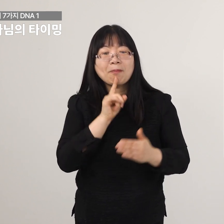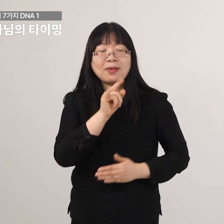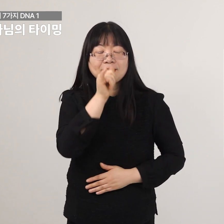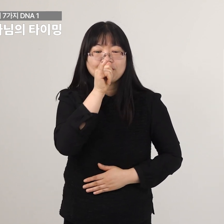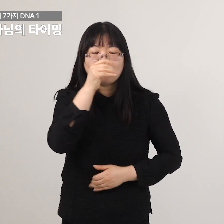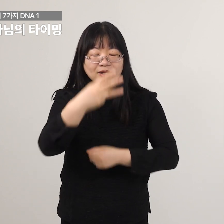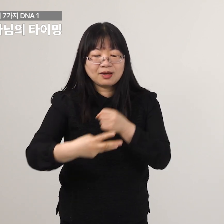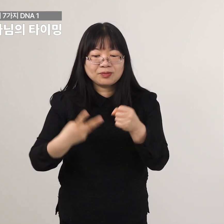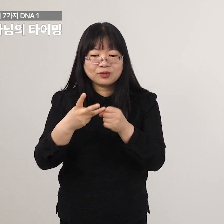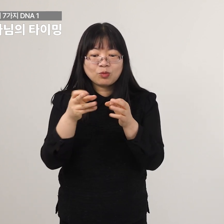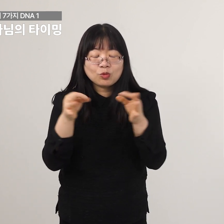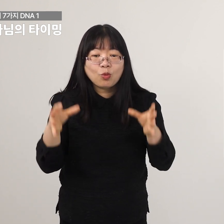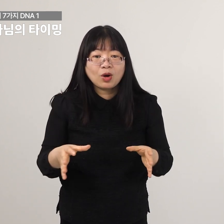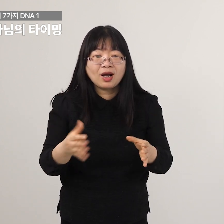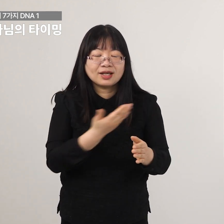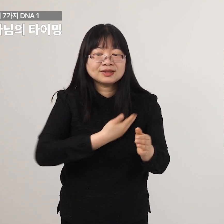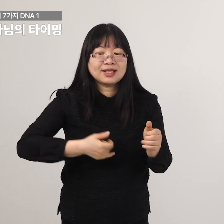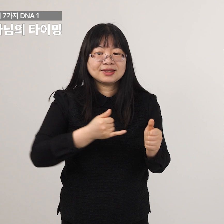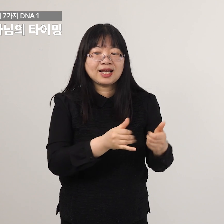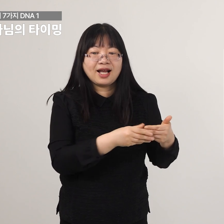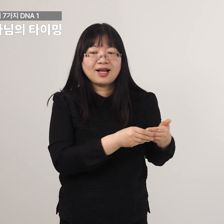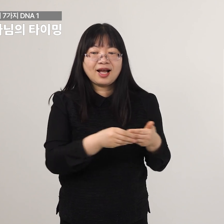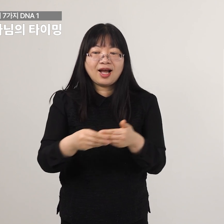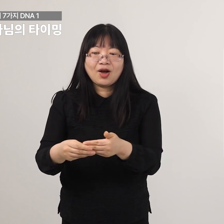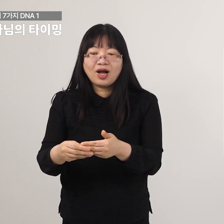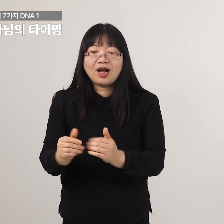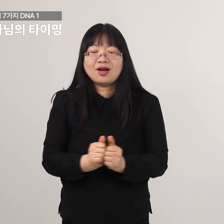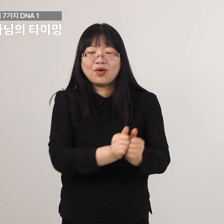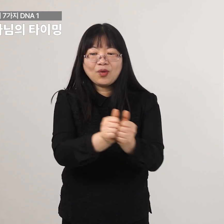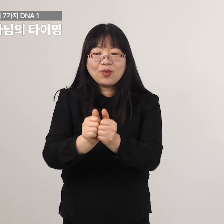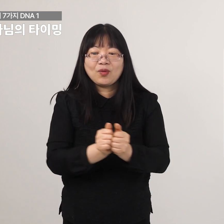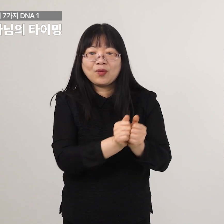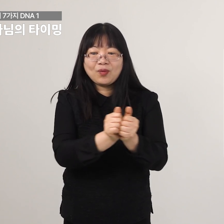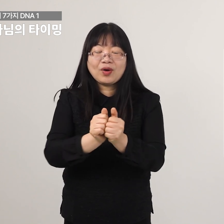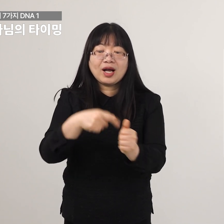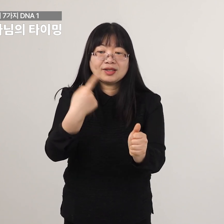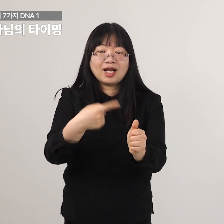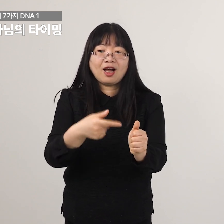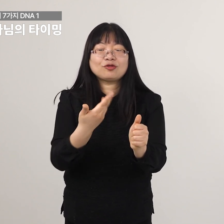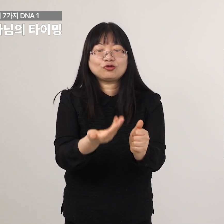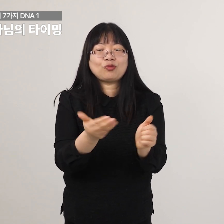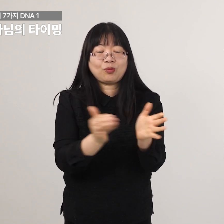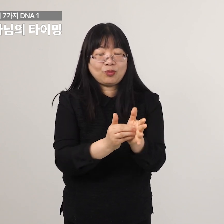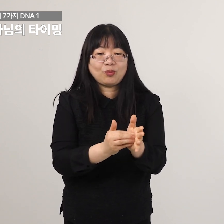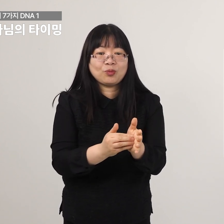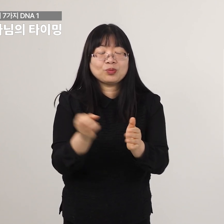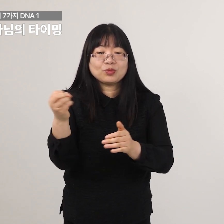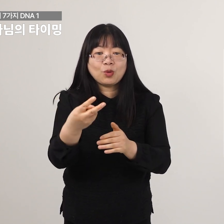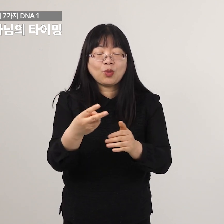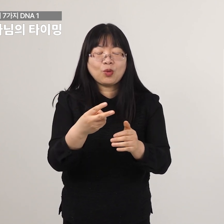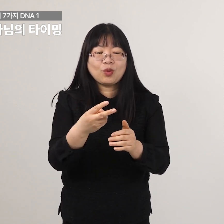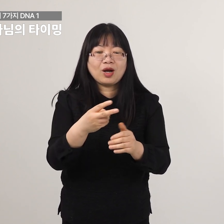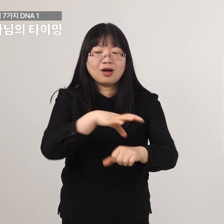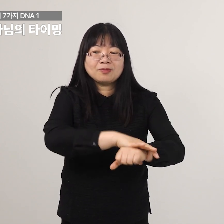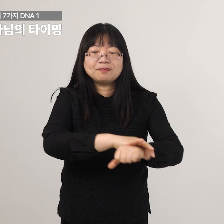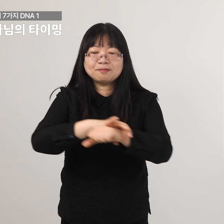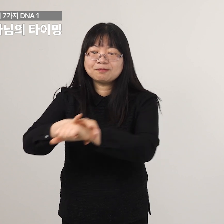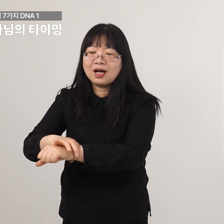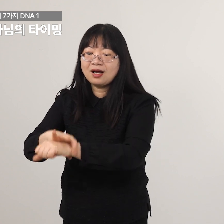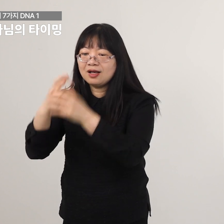3년 동안 제자들을 데리고 다니면서 동락하시면서 가르쳤어요. 그리고